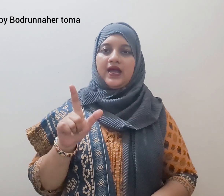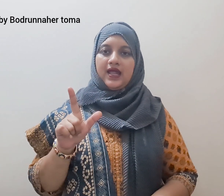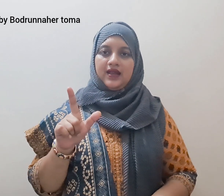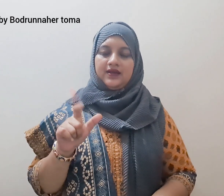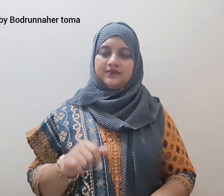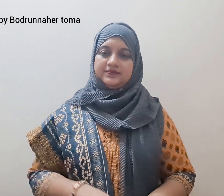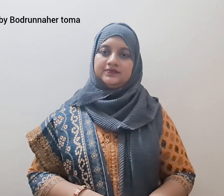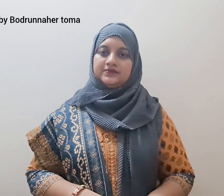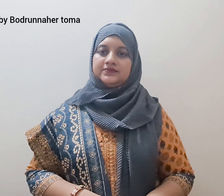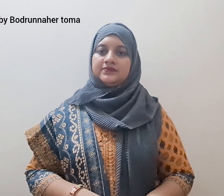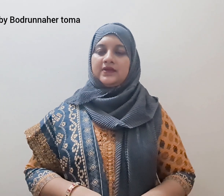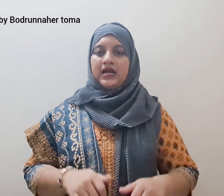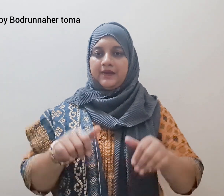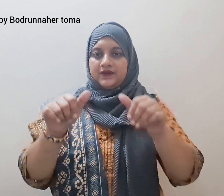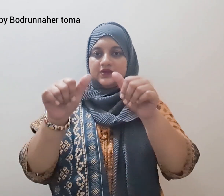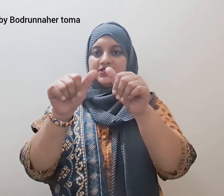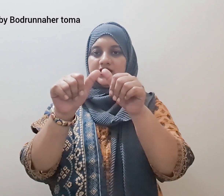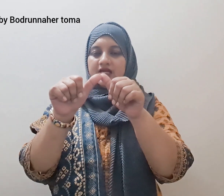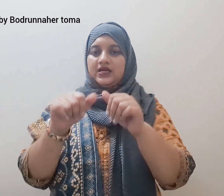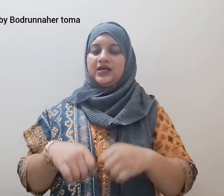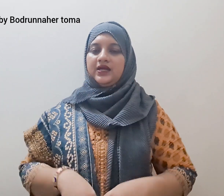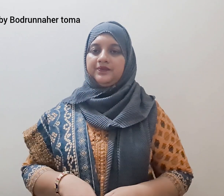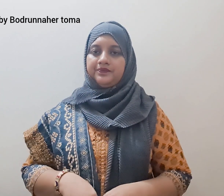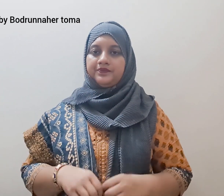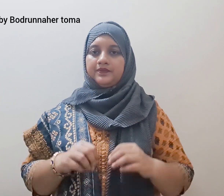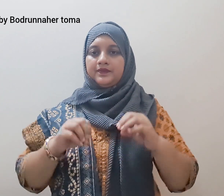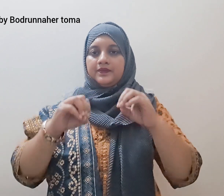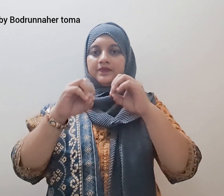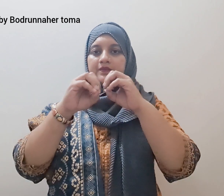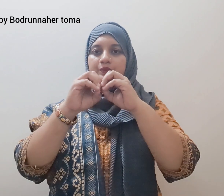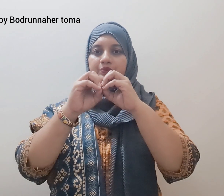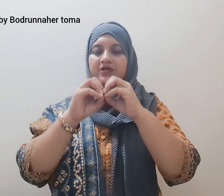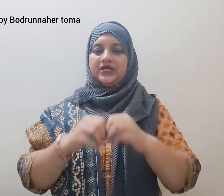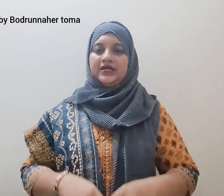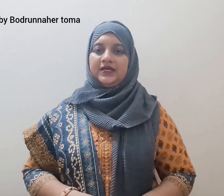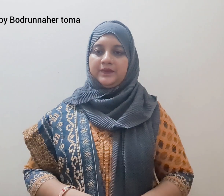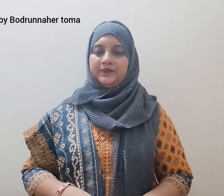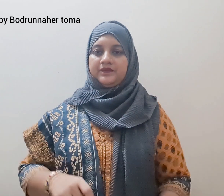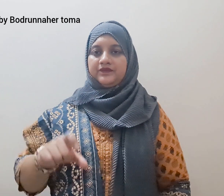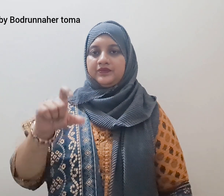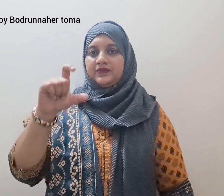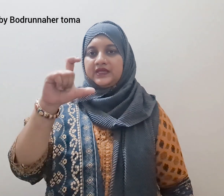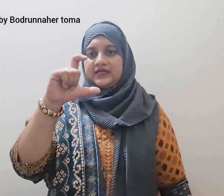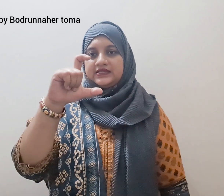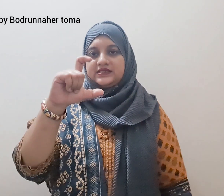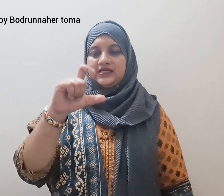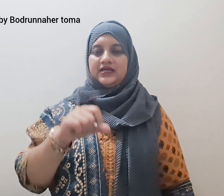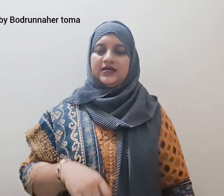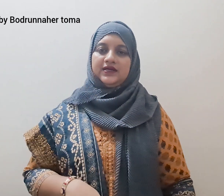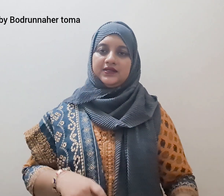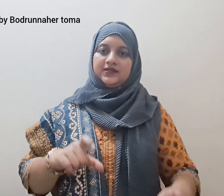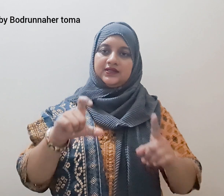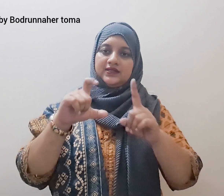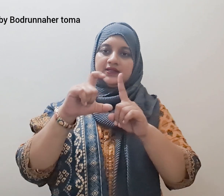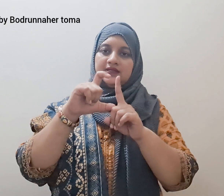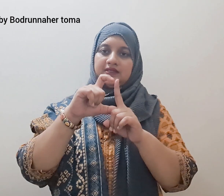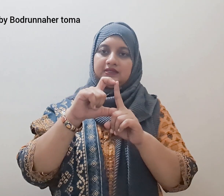এল। আবার করছি এ, বি, সি,